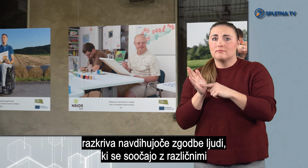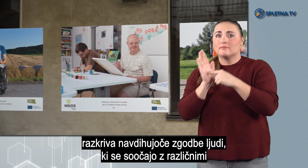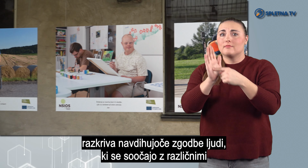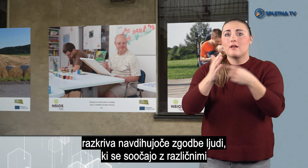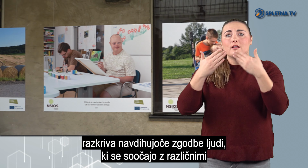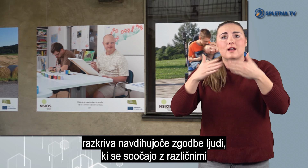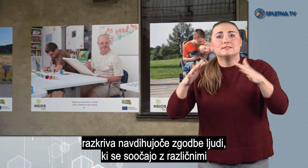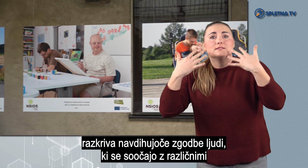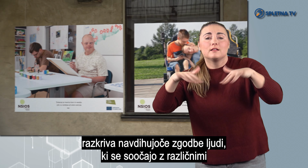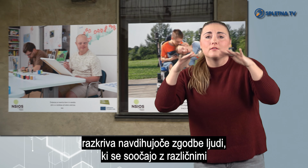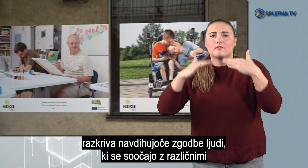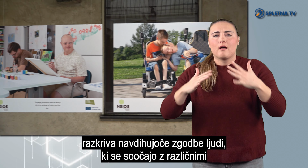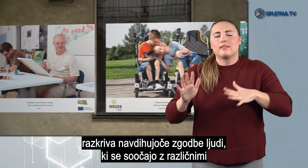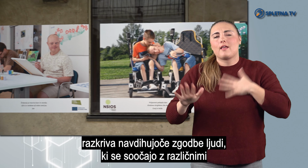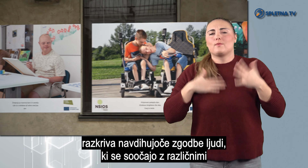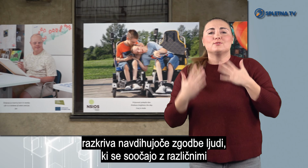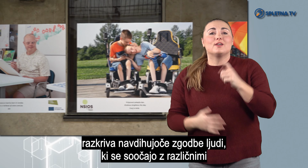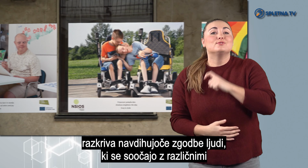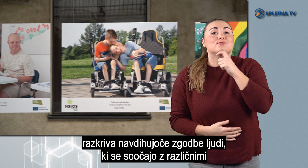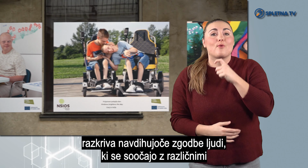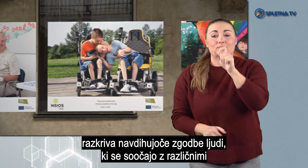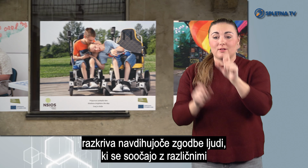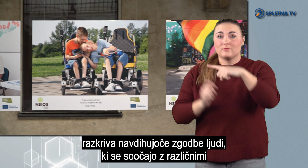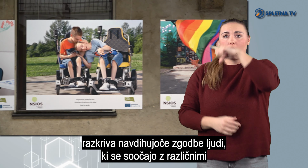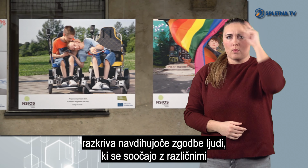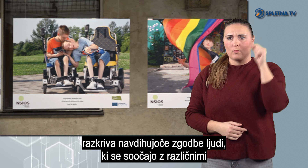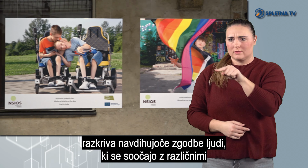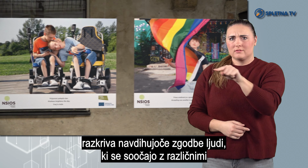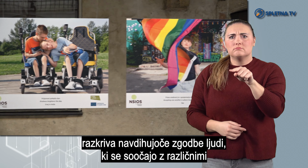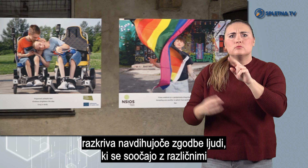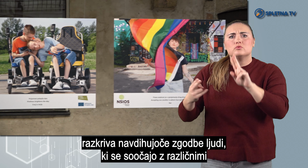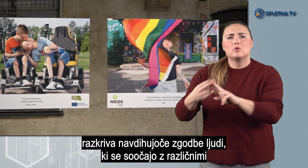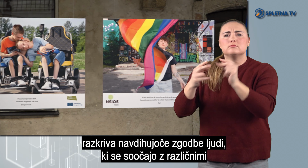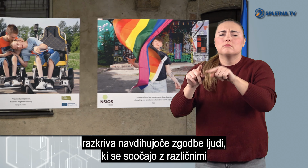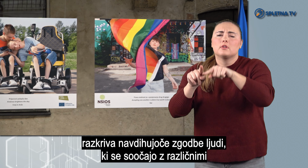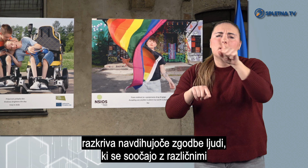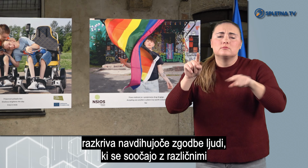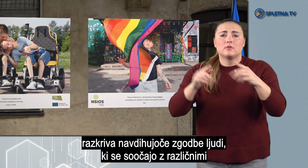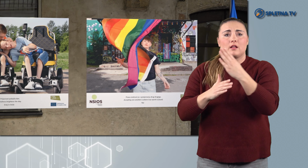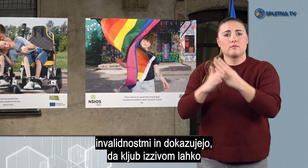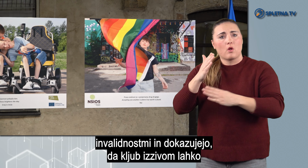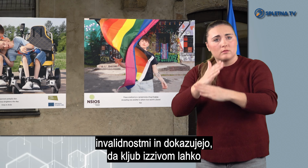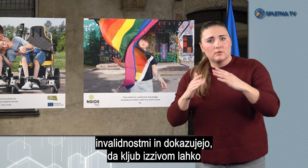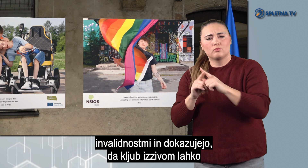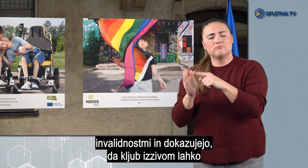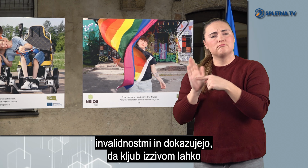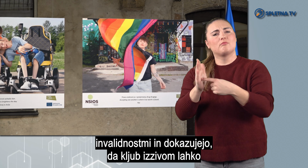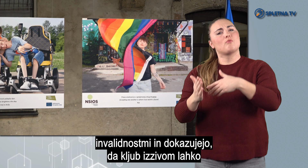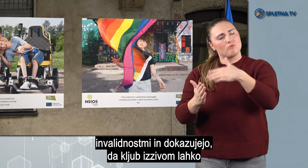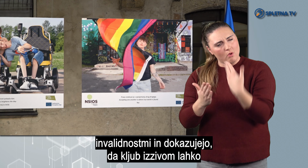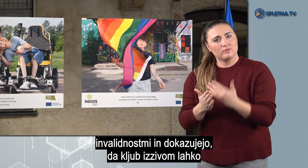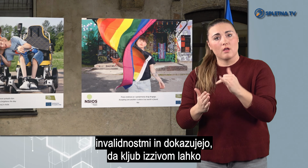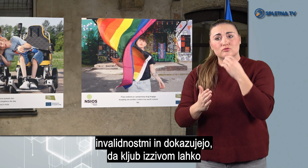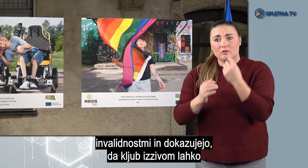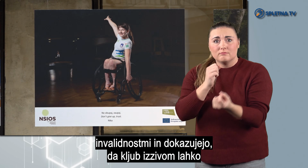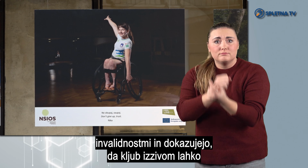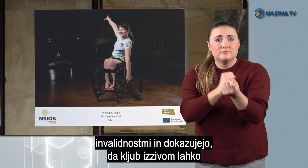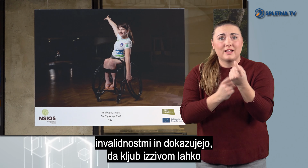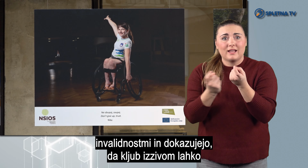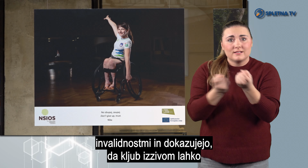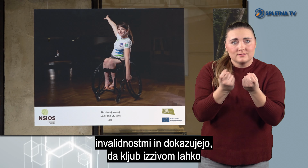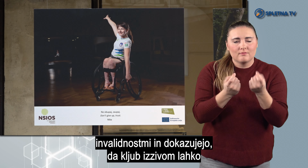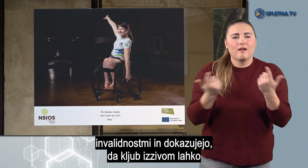ljudi, ki se soočajo z različnimi invalidnostmi in dokazujejo, da kljub izzivom lahko živijo polno